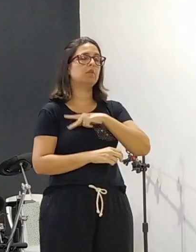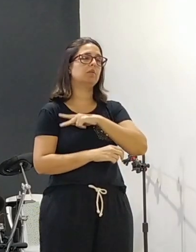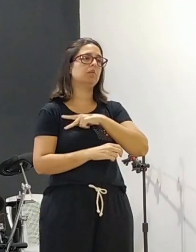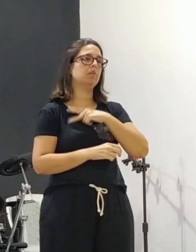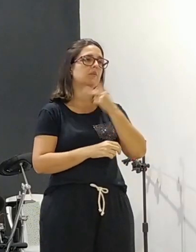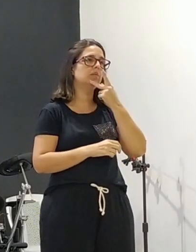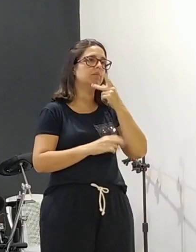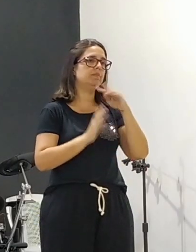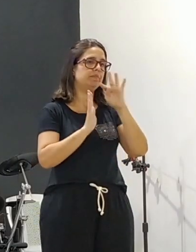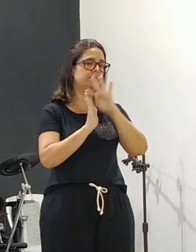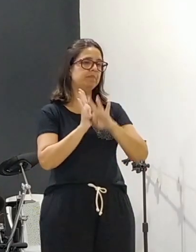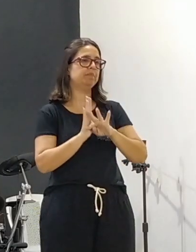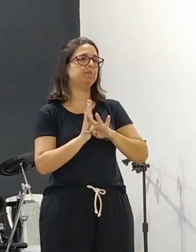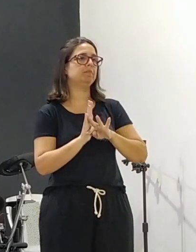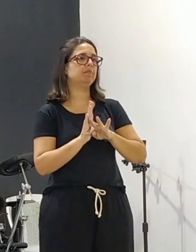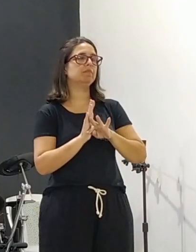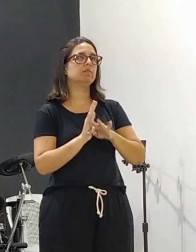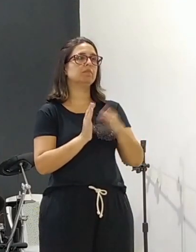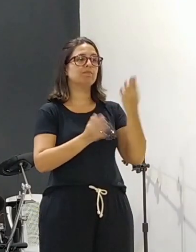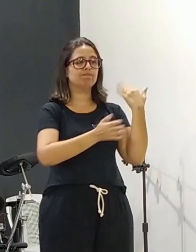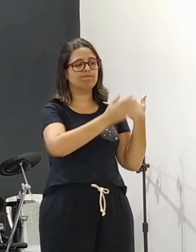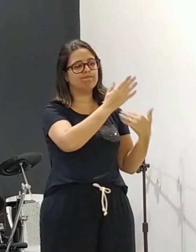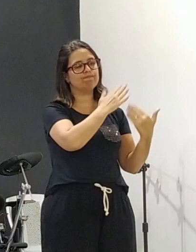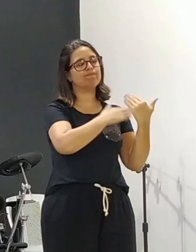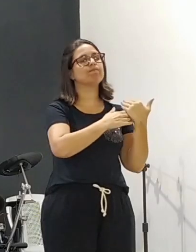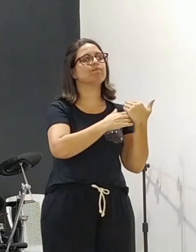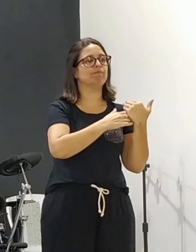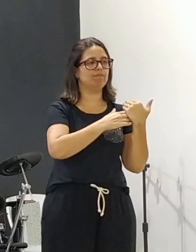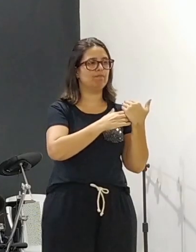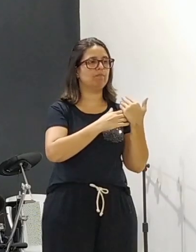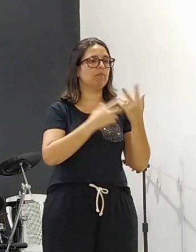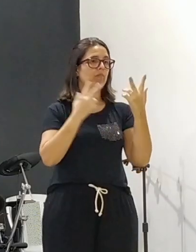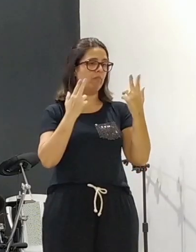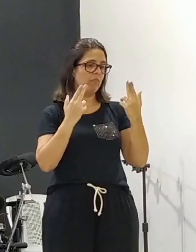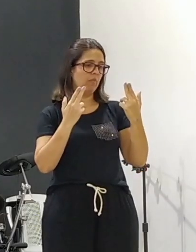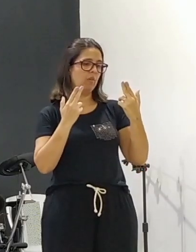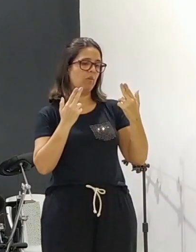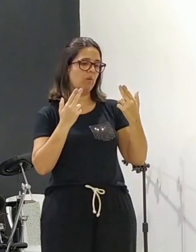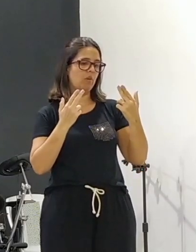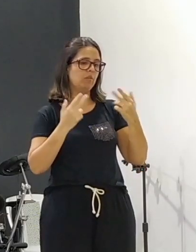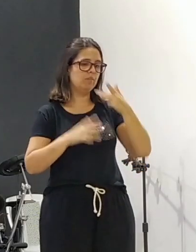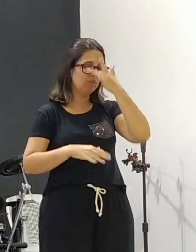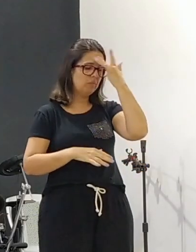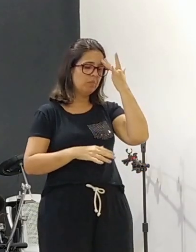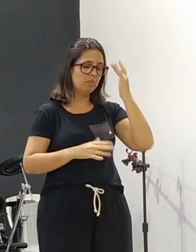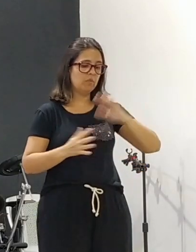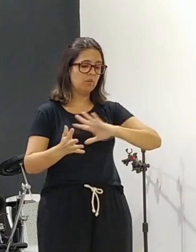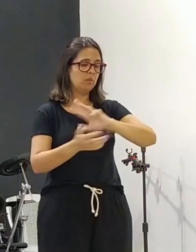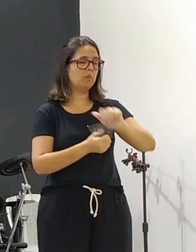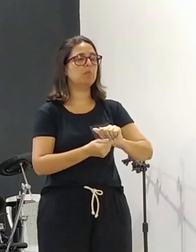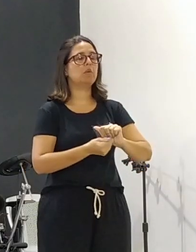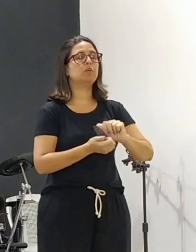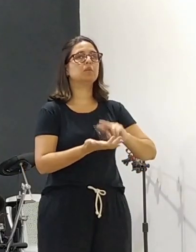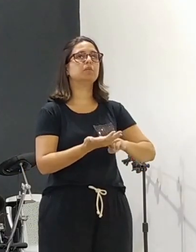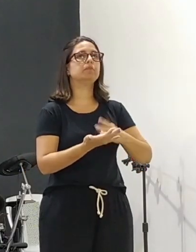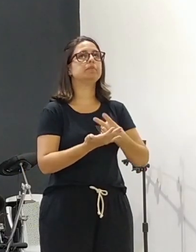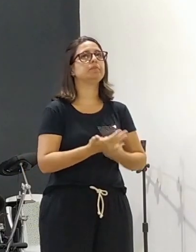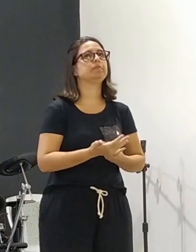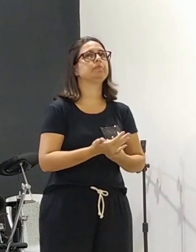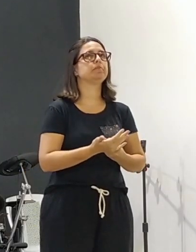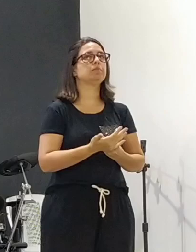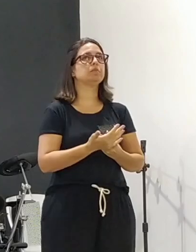texto que lemos que noutro tempo andaste segundo o curso deste mundo. Em outra tradução diz